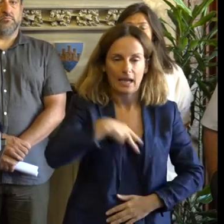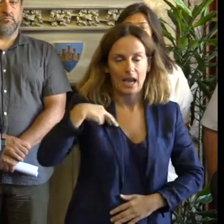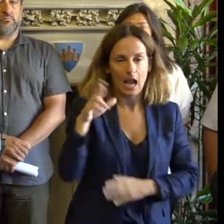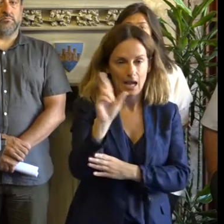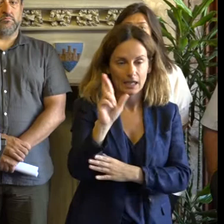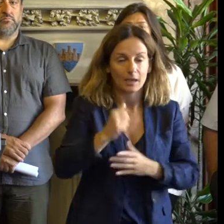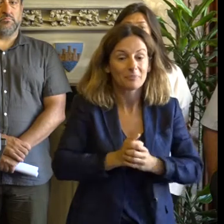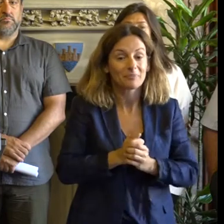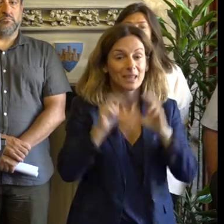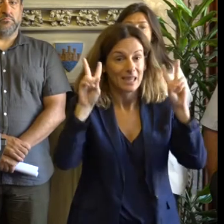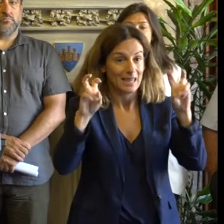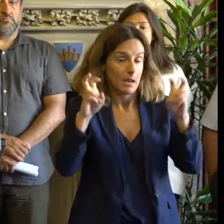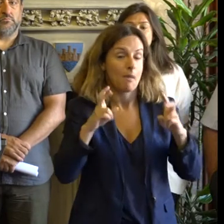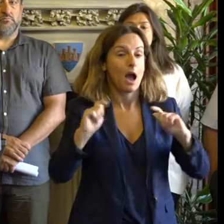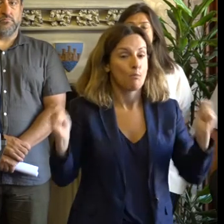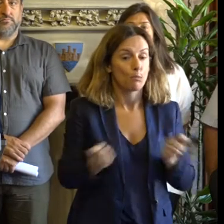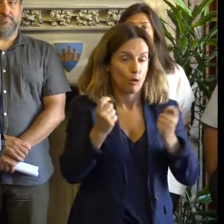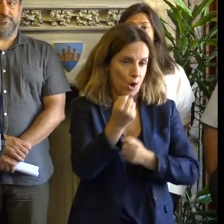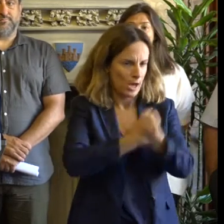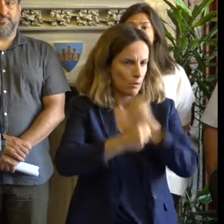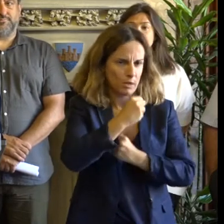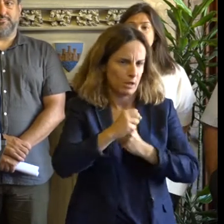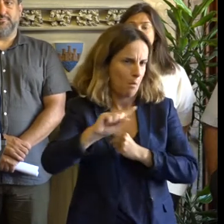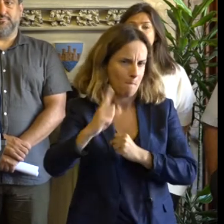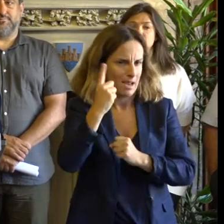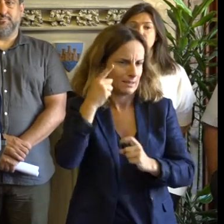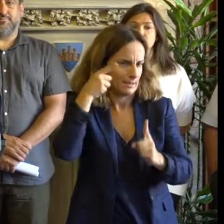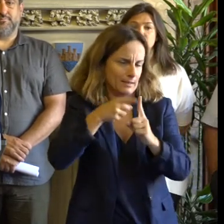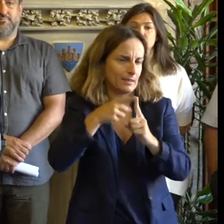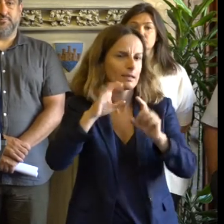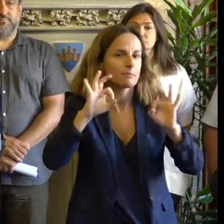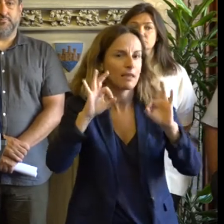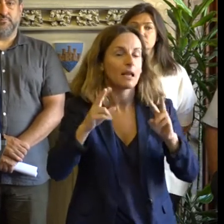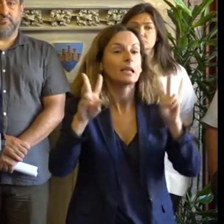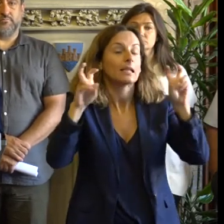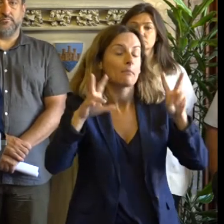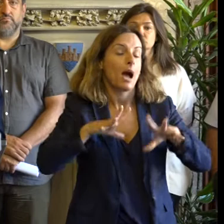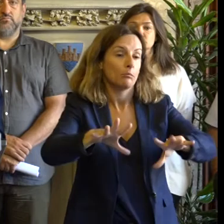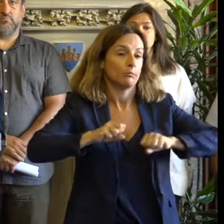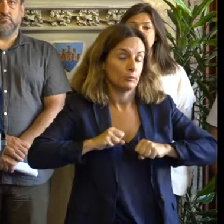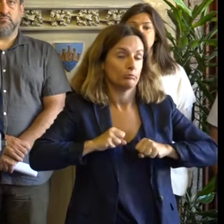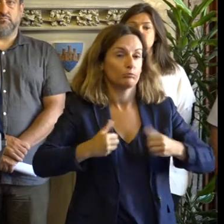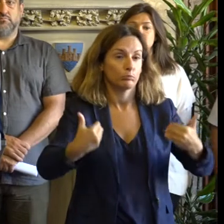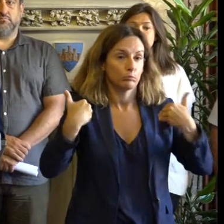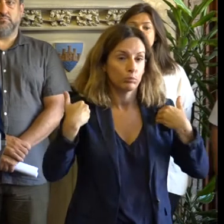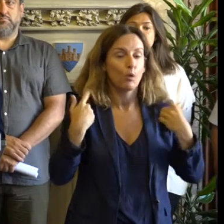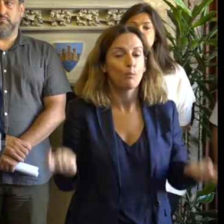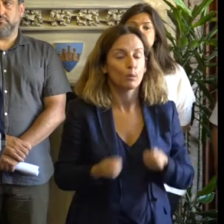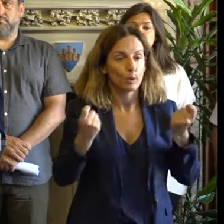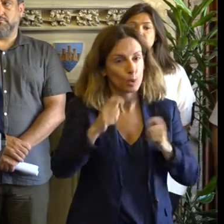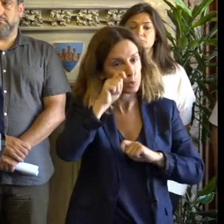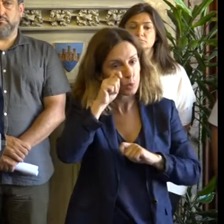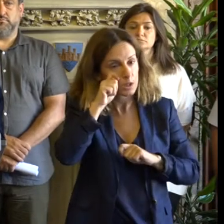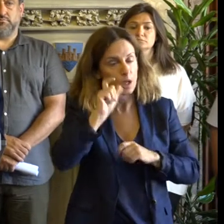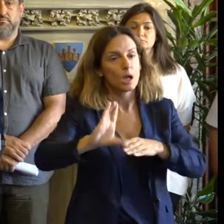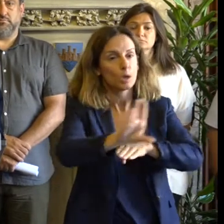econòmica, i especialment entorn de lo que és l'assumpció de la competència de promoció turística, el Consell ja